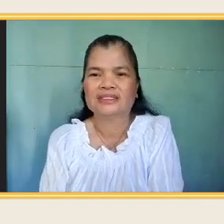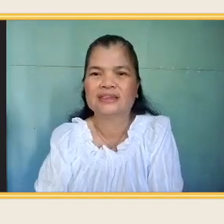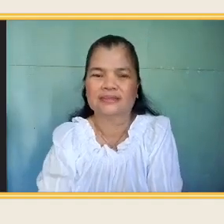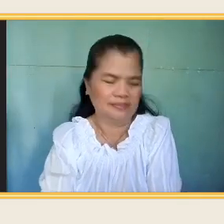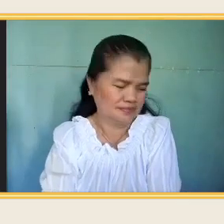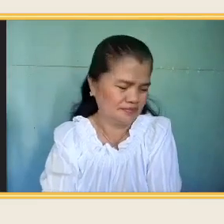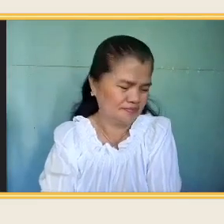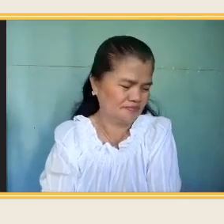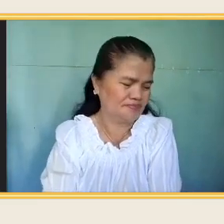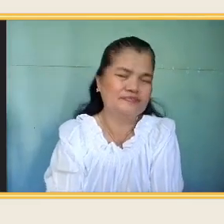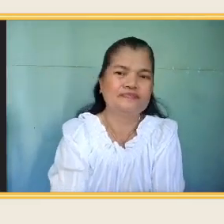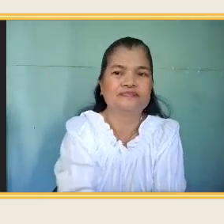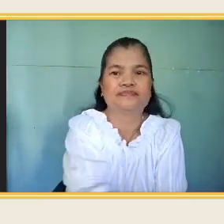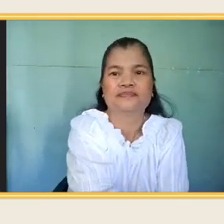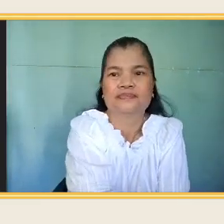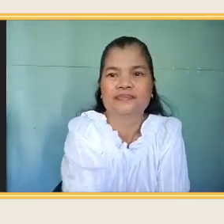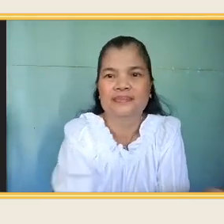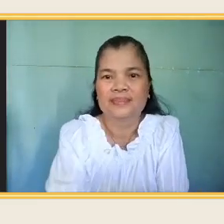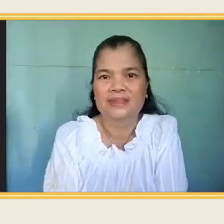Yes?